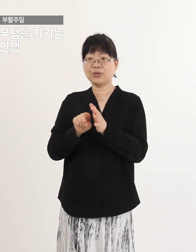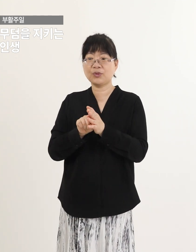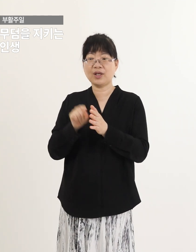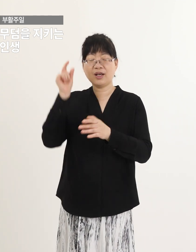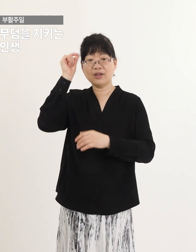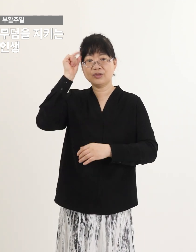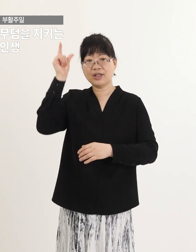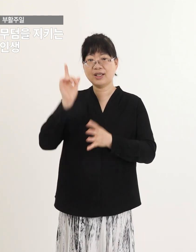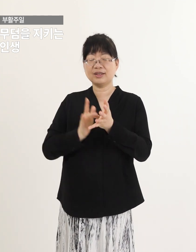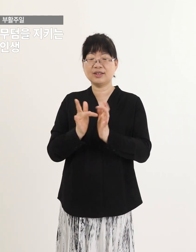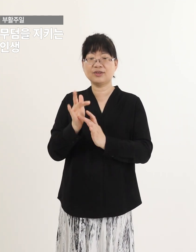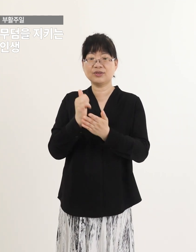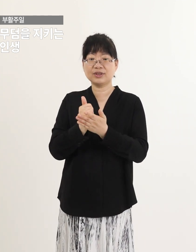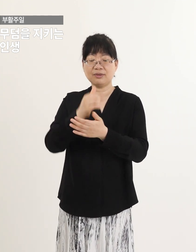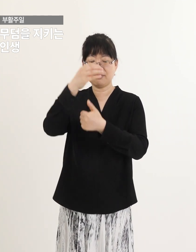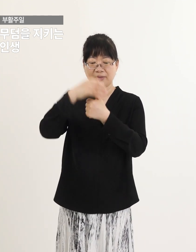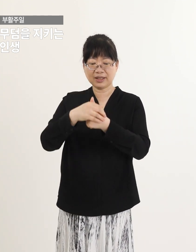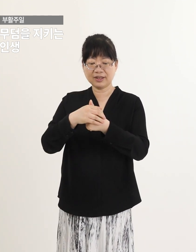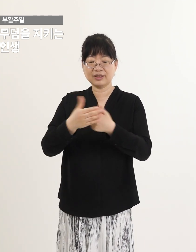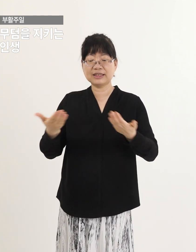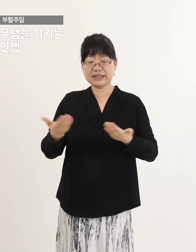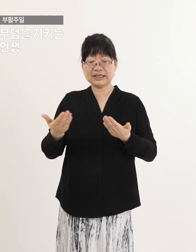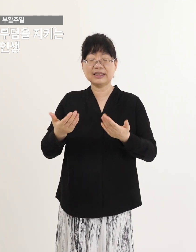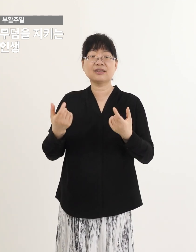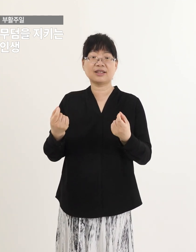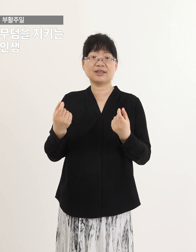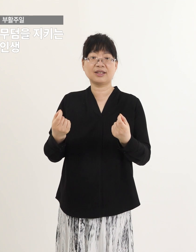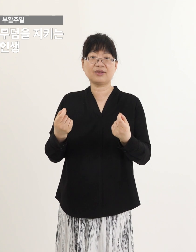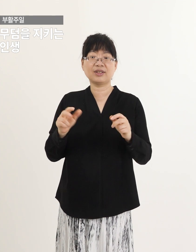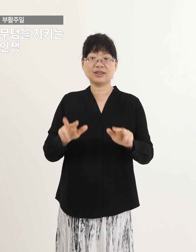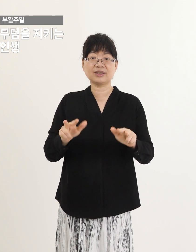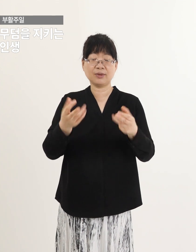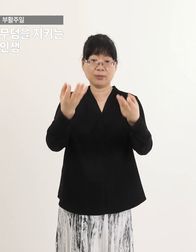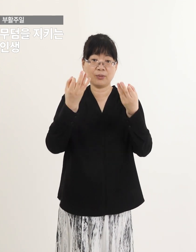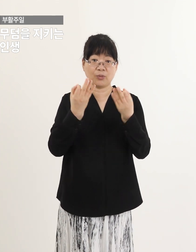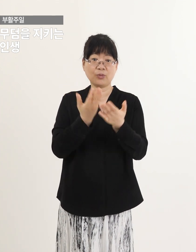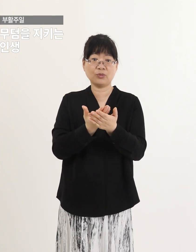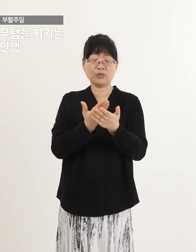위대한 예수님의 맡겨진 사명 아닙니까? 이제 앞을 보십시다.